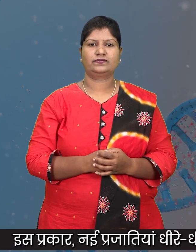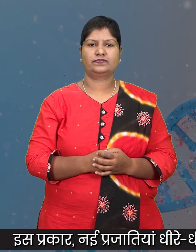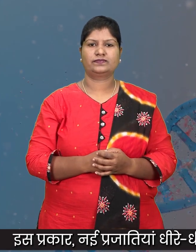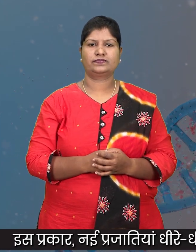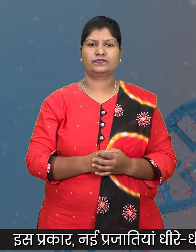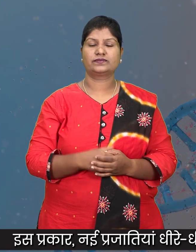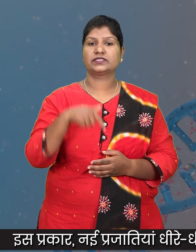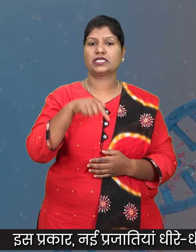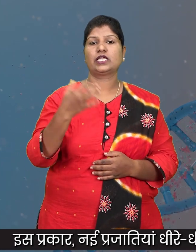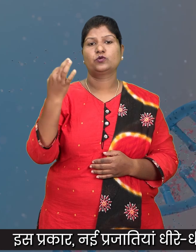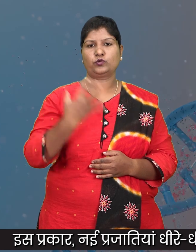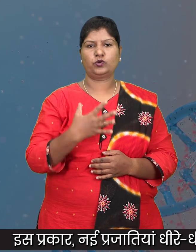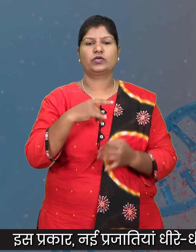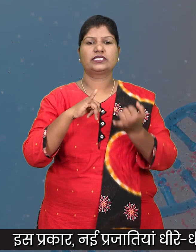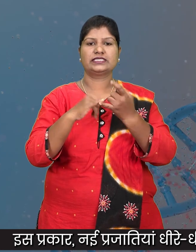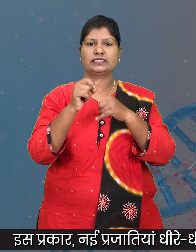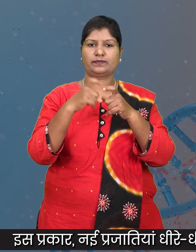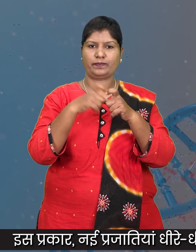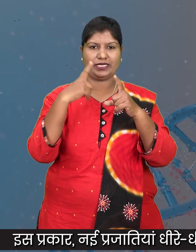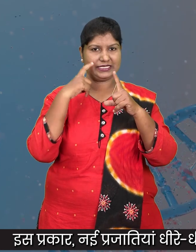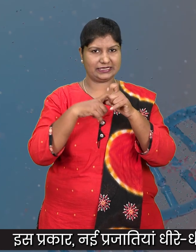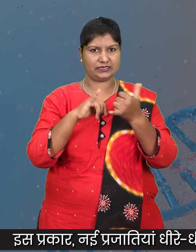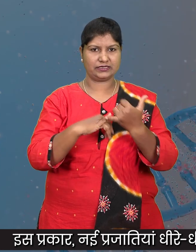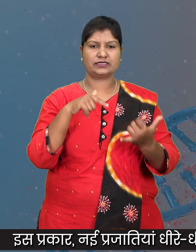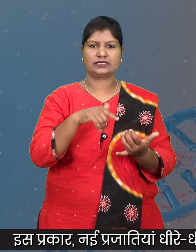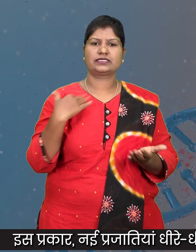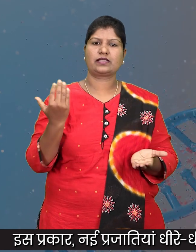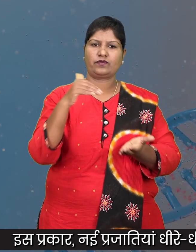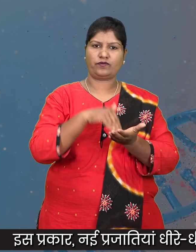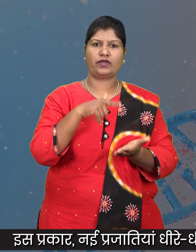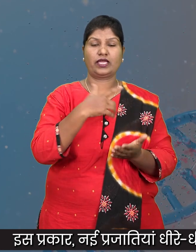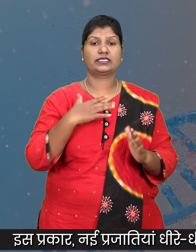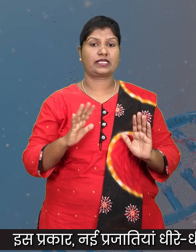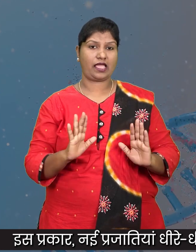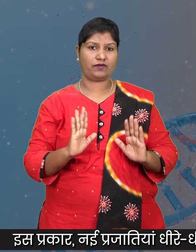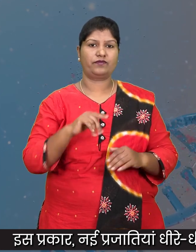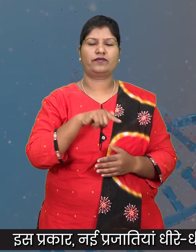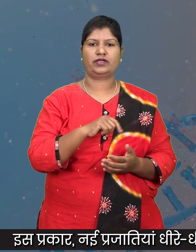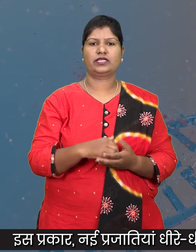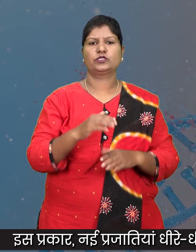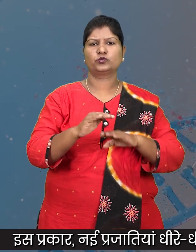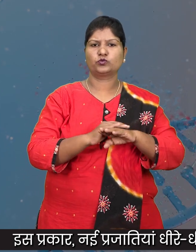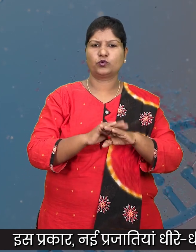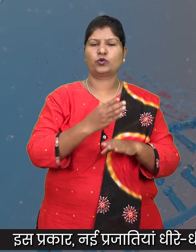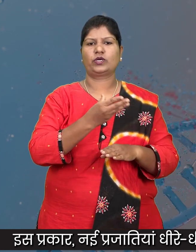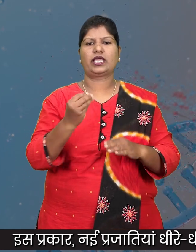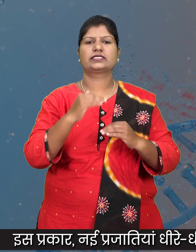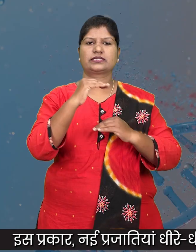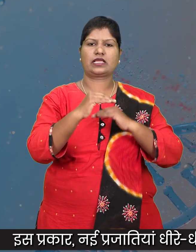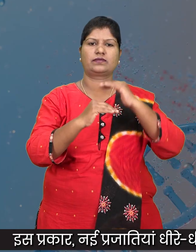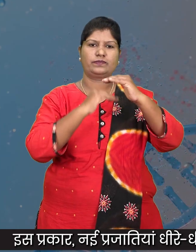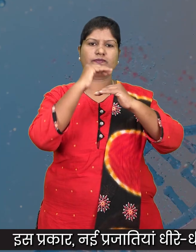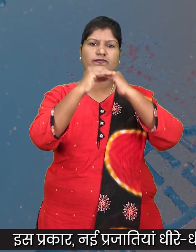इस प्रकार नई प्रजातियां धीरे धीरे मौजूदा प्रजातियां विकसित होती